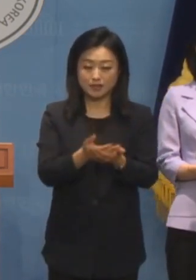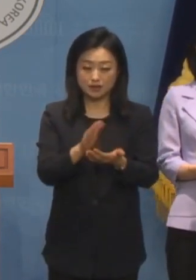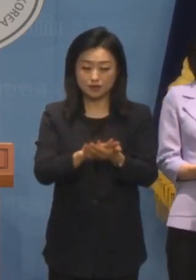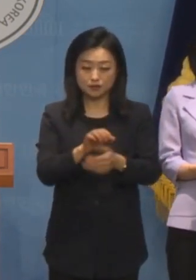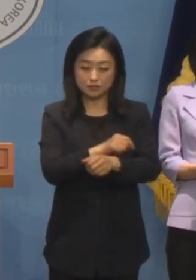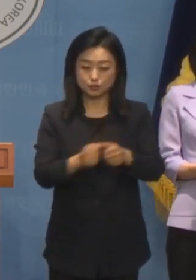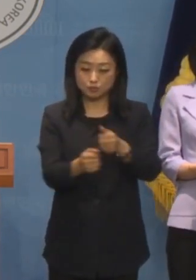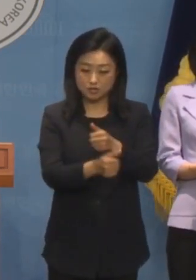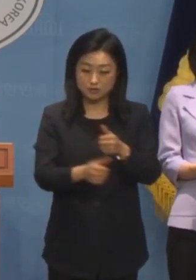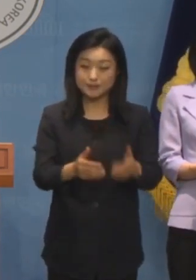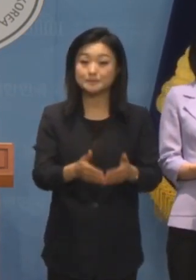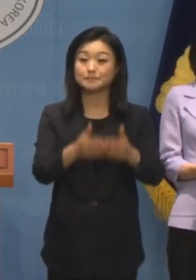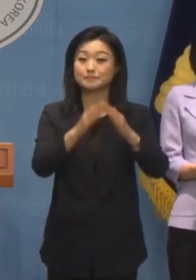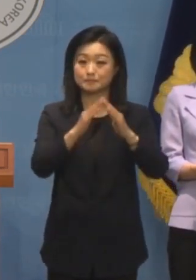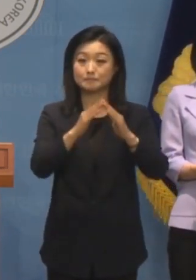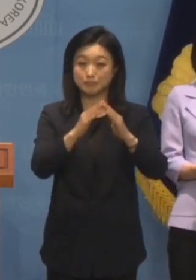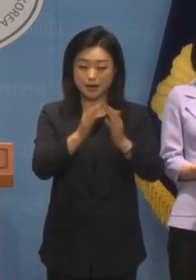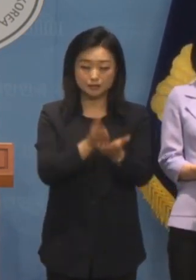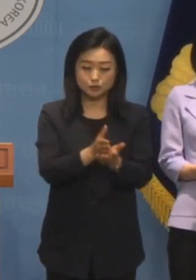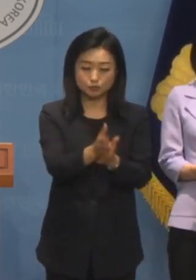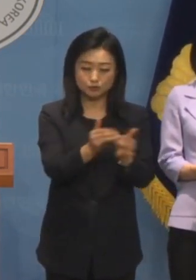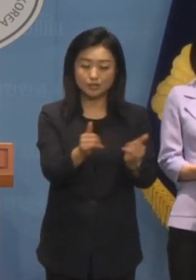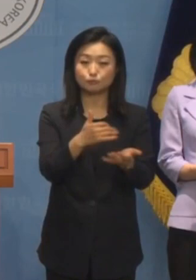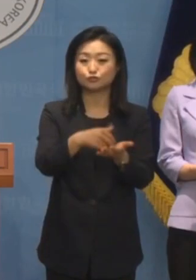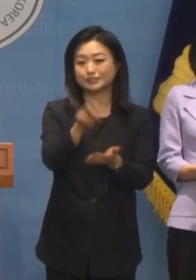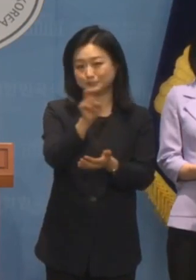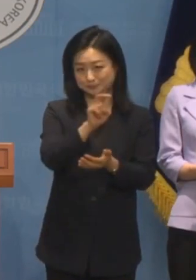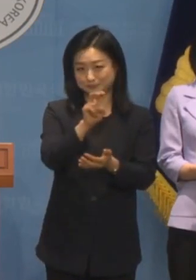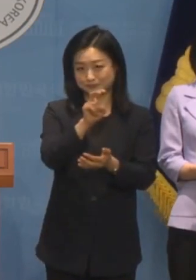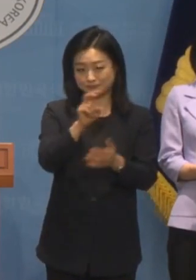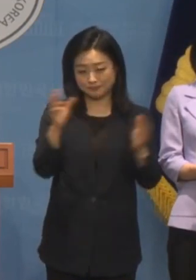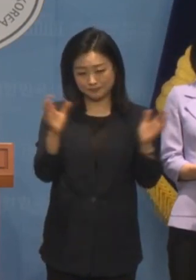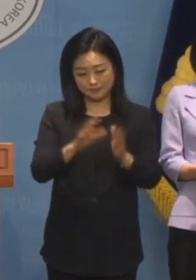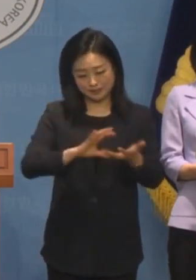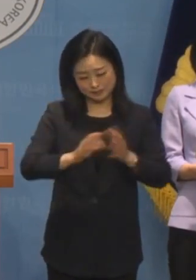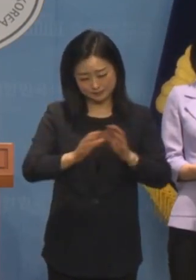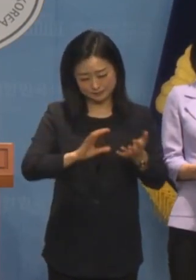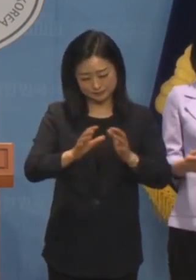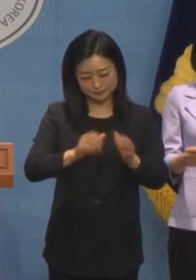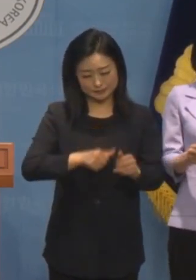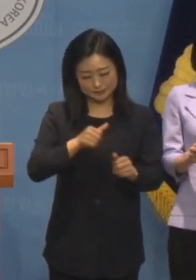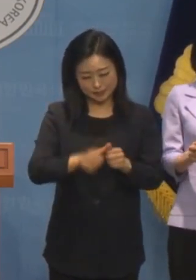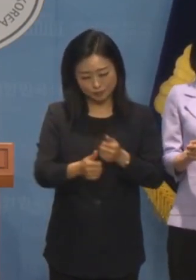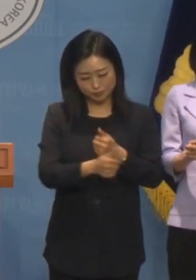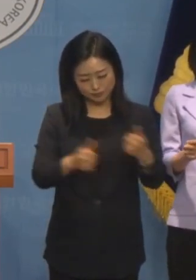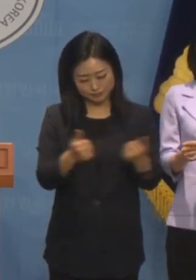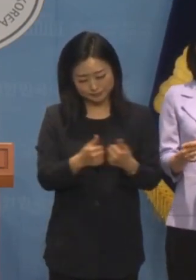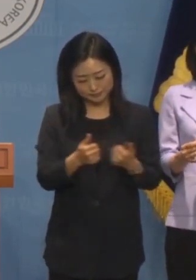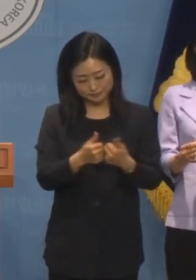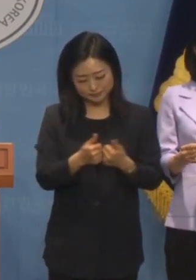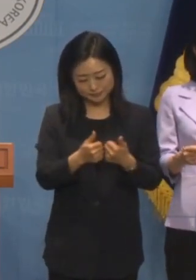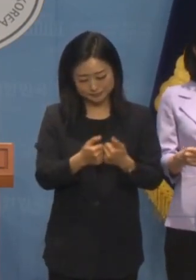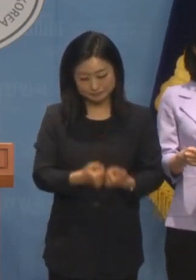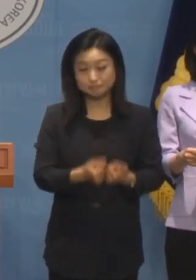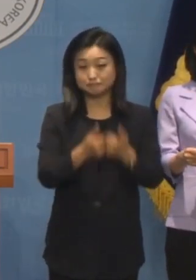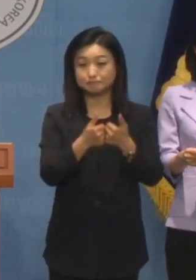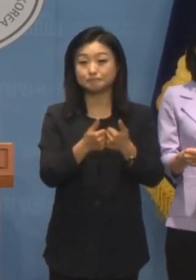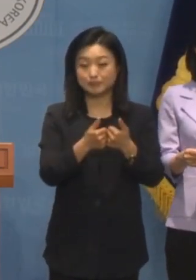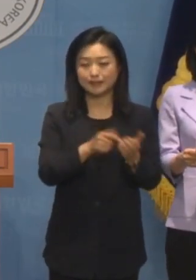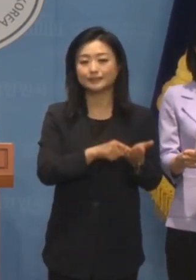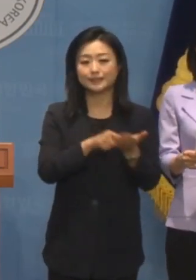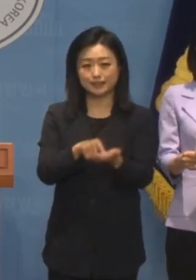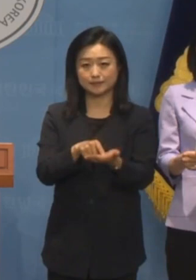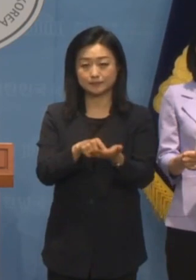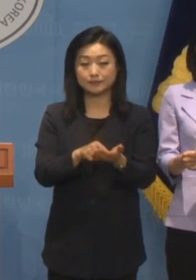출범시켰고 이후 연금 전문가 20명으로 구성된 민간자문위원회에서 대안을 제시한 바 있습니다. 또한